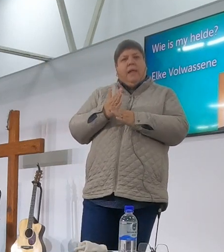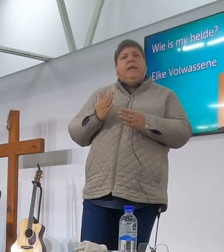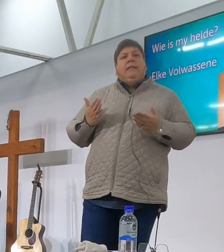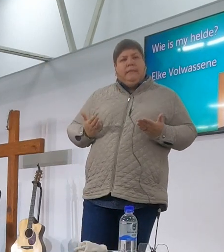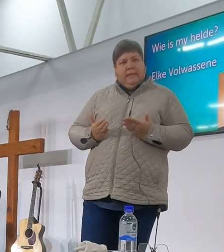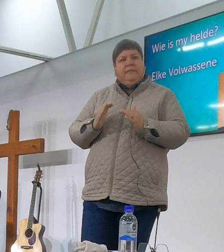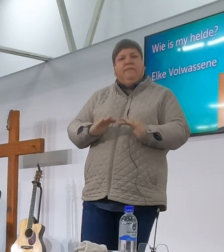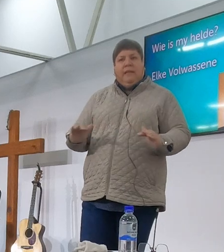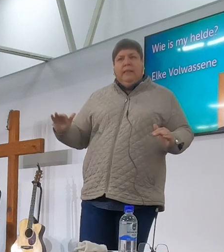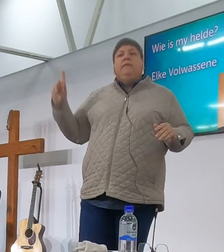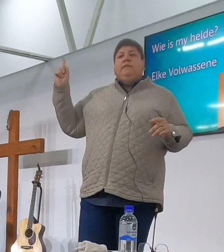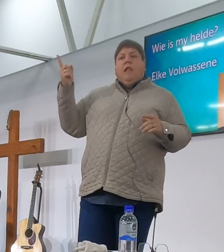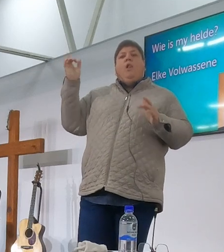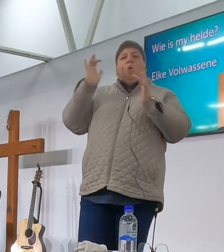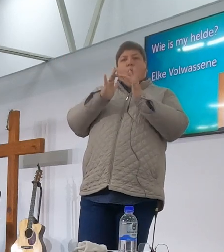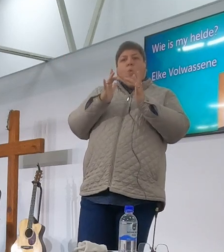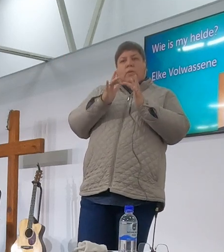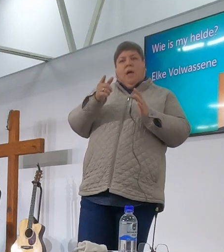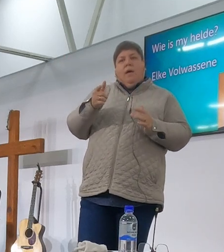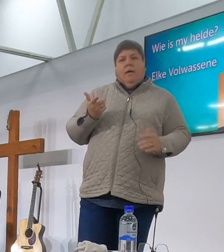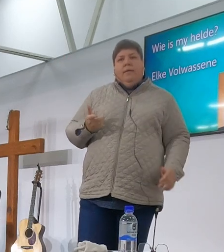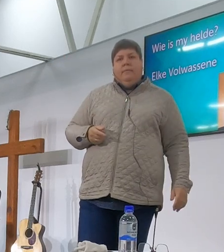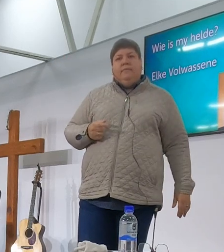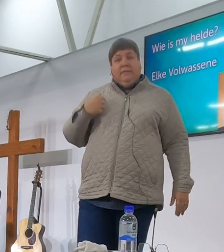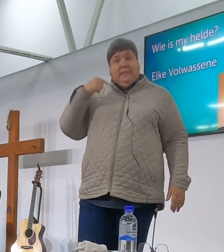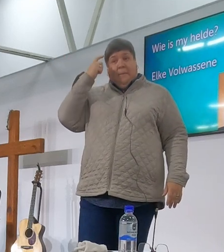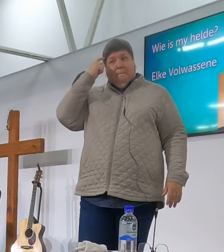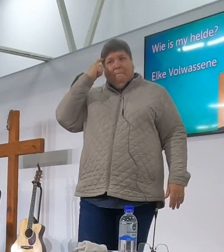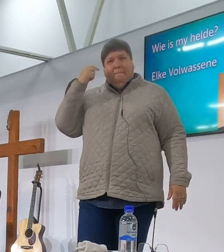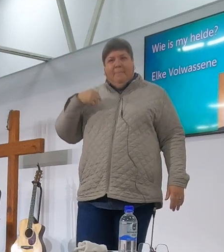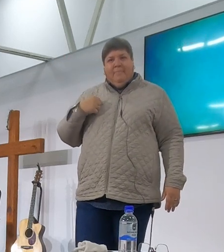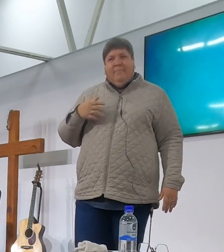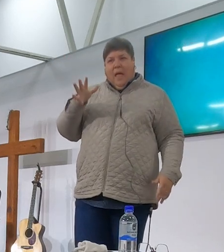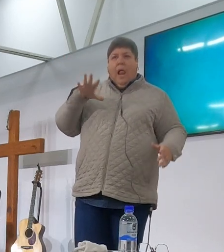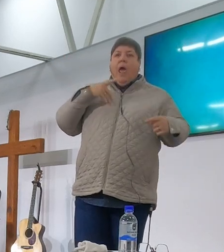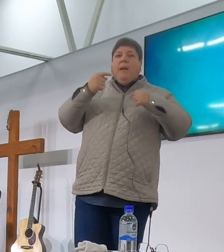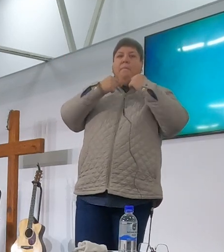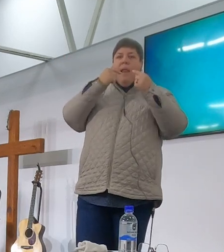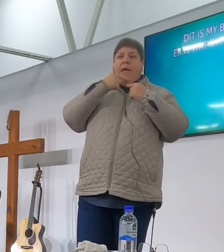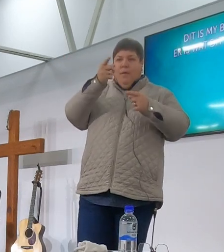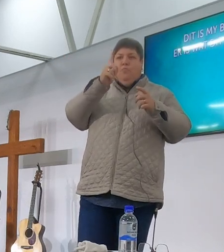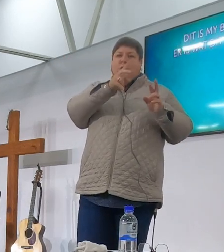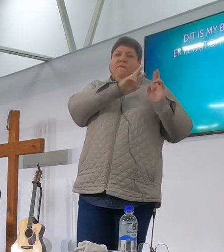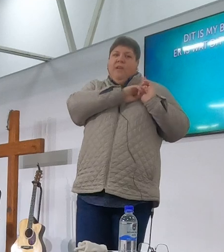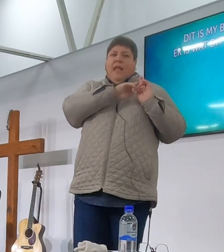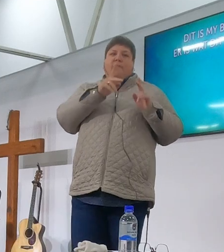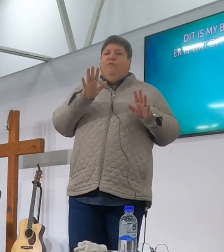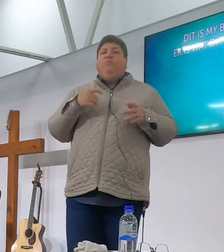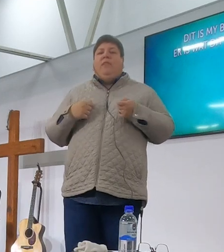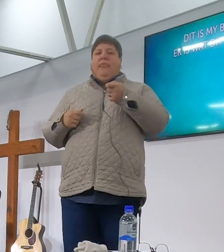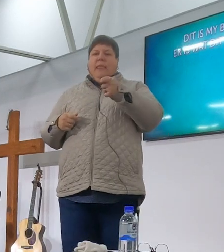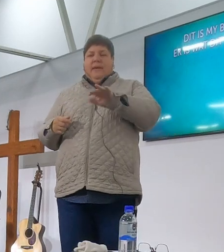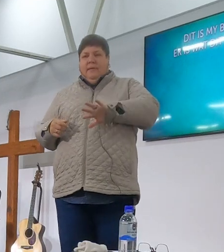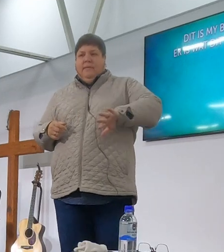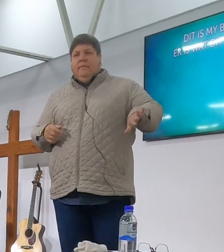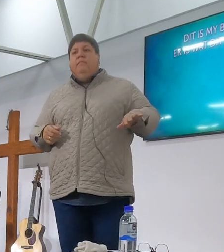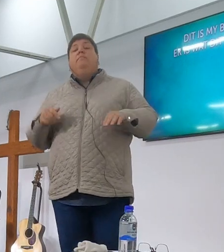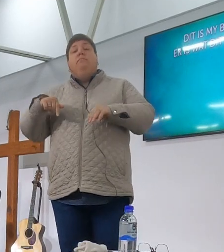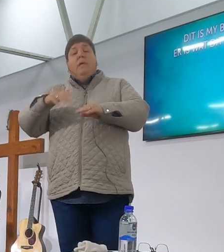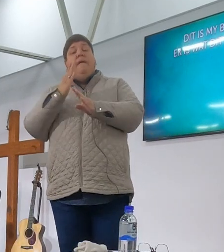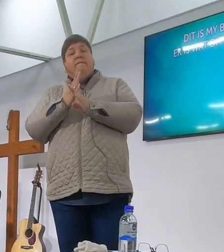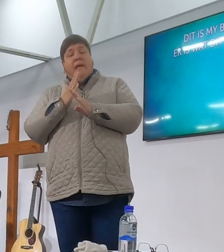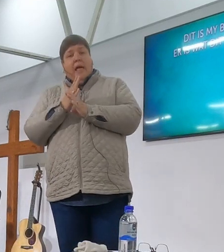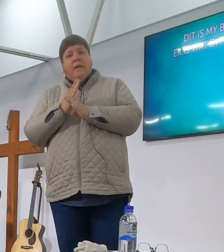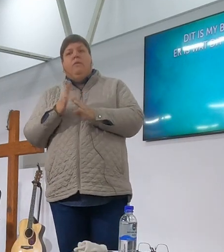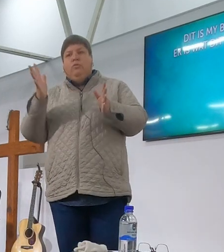diens en Tanya sal jou kontak. Okay, was dit 'n slim skuif daai? Jy het nou klaar belei jy is verantwoordelik, maar op 'n ernstige noot, dit is ons werk. Nou op